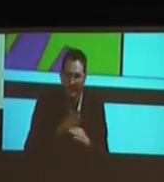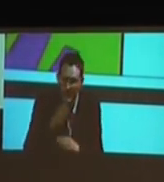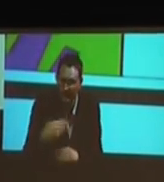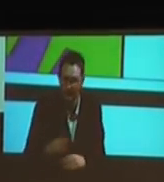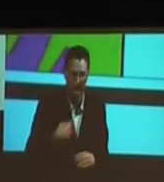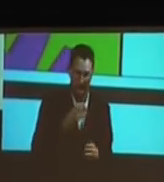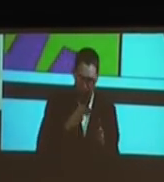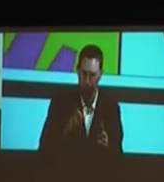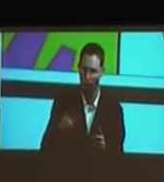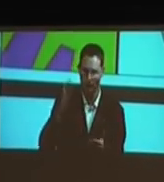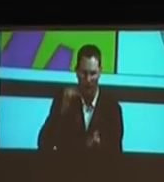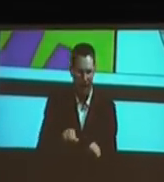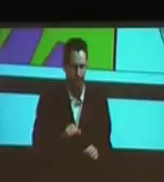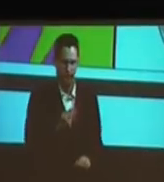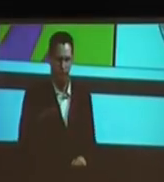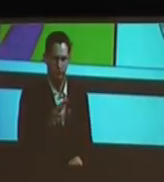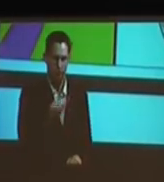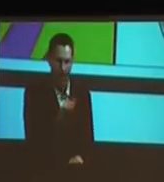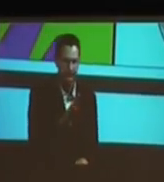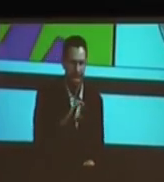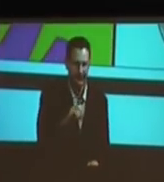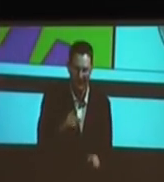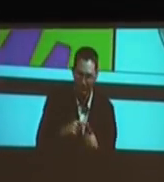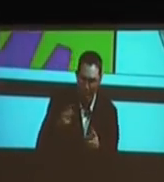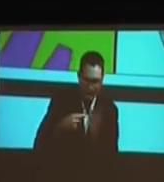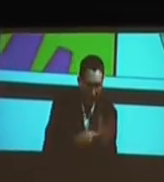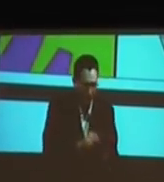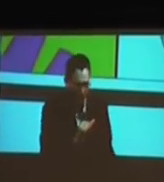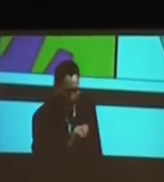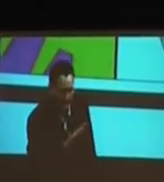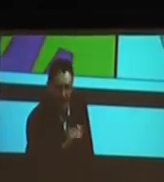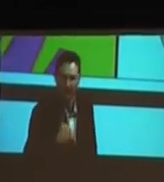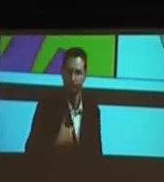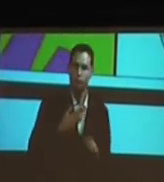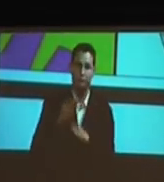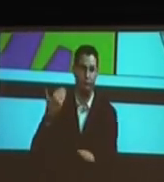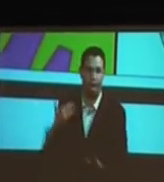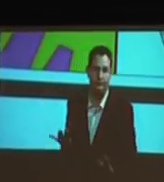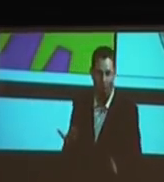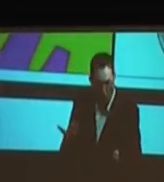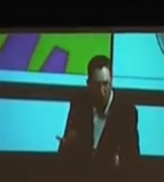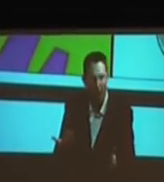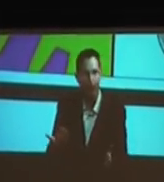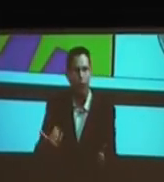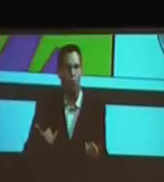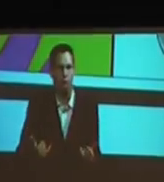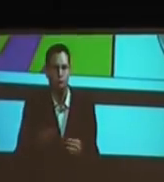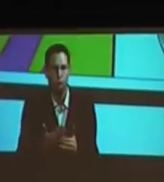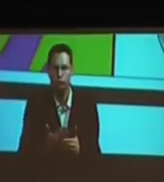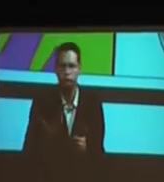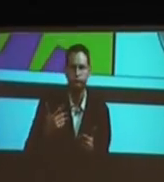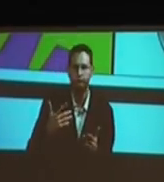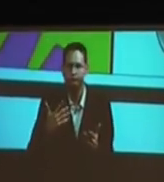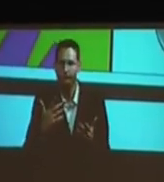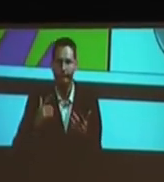Natürlich sind wir inzwischen da angekommen, dass Gehörlose sehr viel mehr wissen, sehr viel mehr können. Also ein ganz